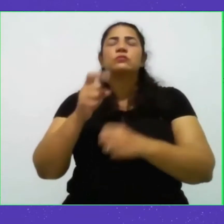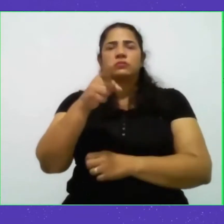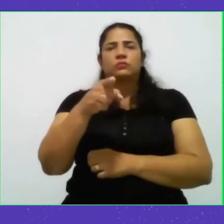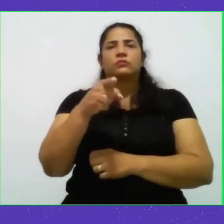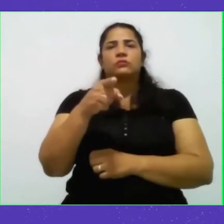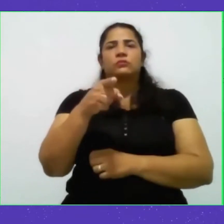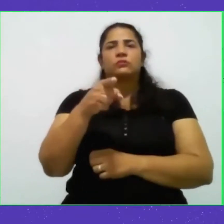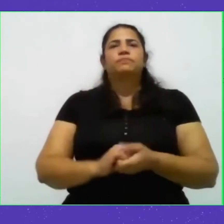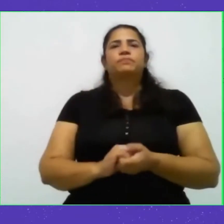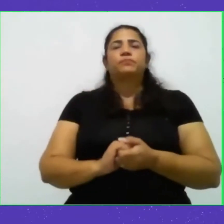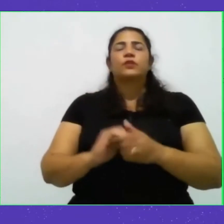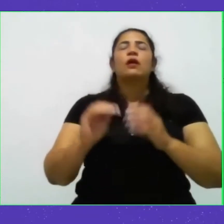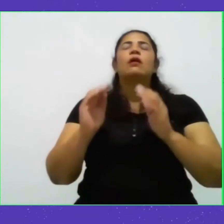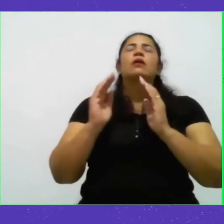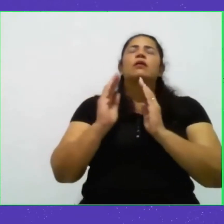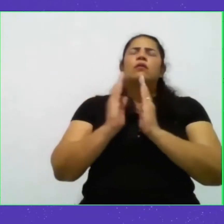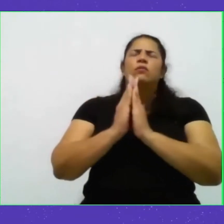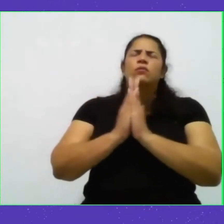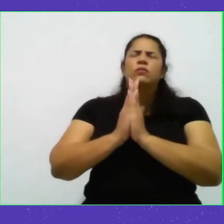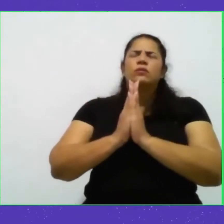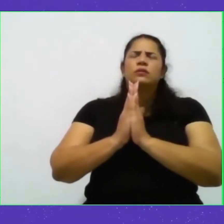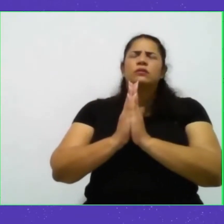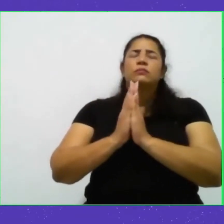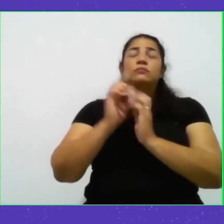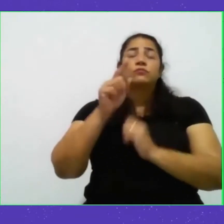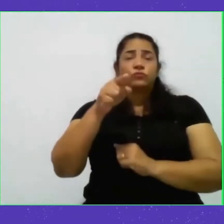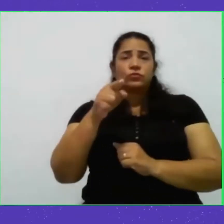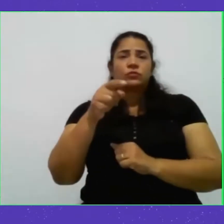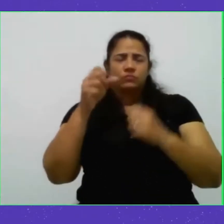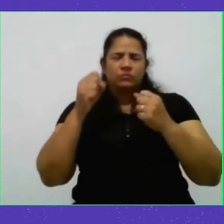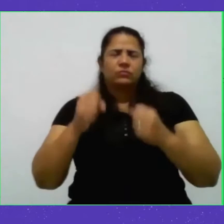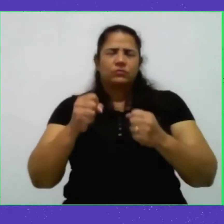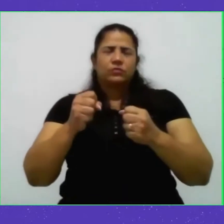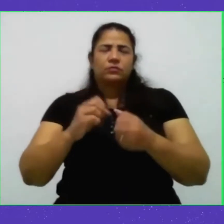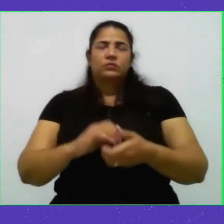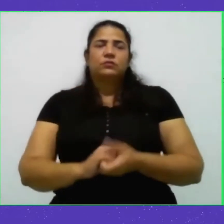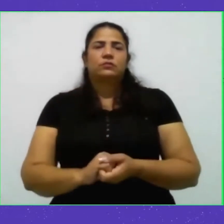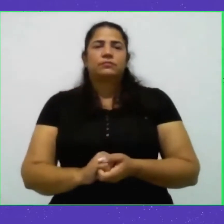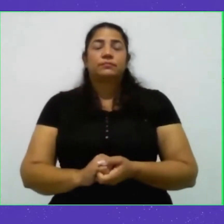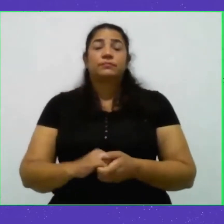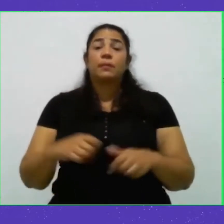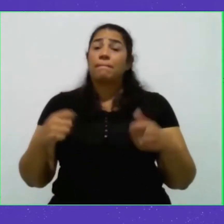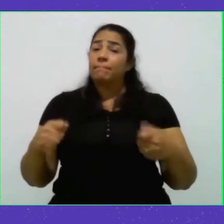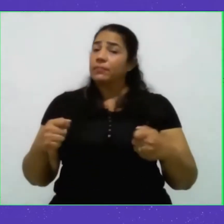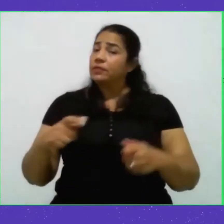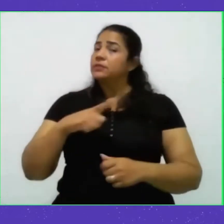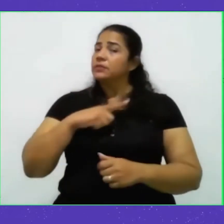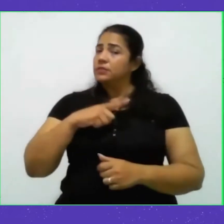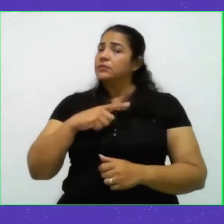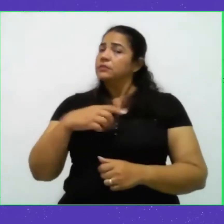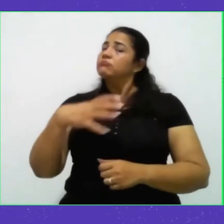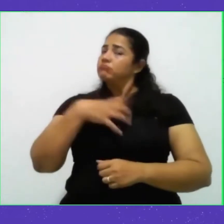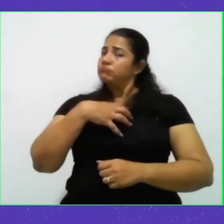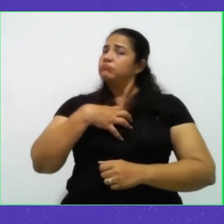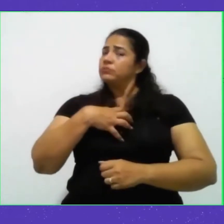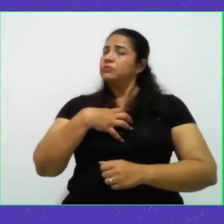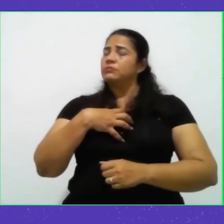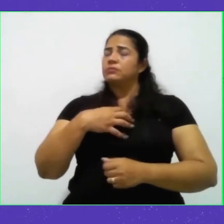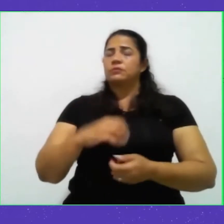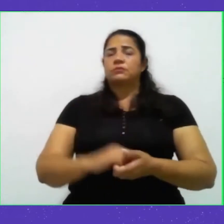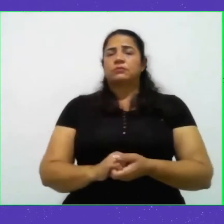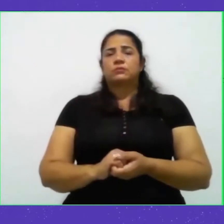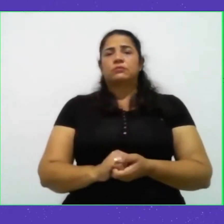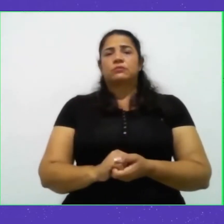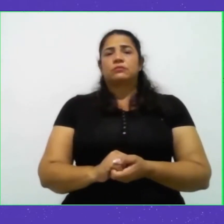Se você tiver esse sentimento, você vai ficar corajoso. Se você saber quem é a pessoa que está na sua frente, você vai ficar